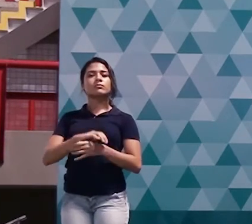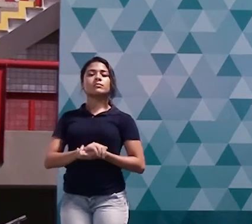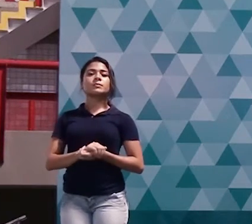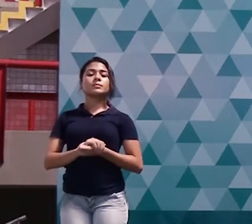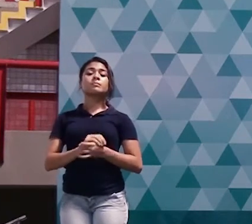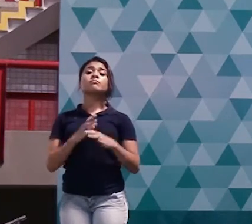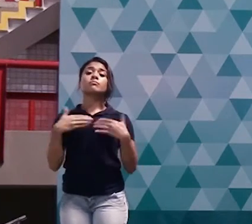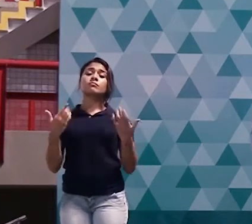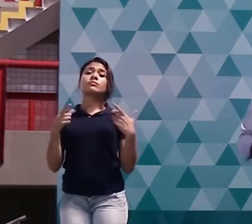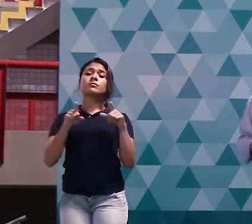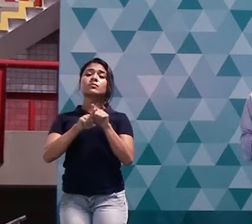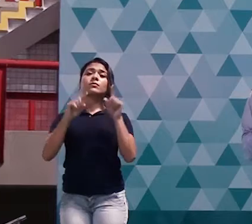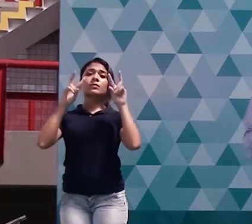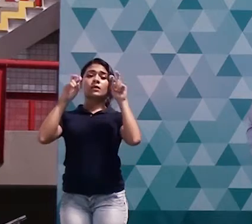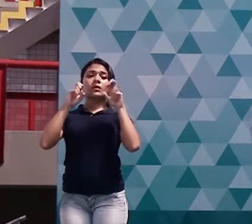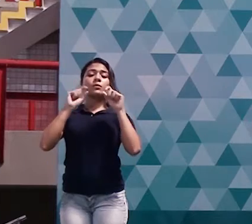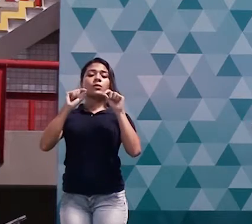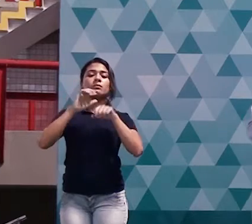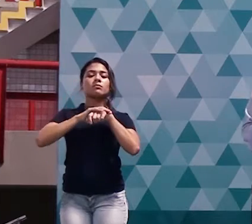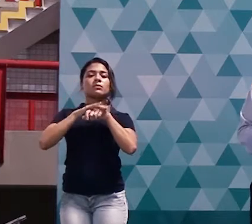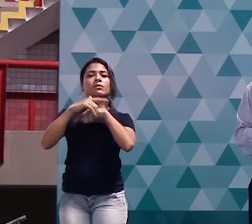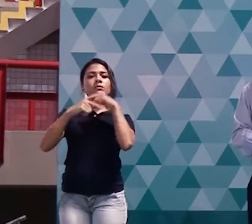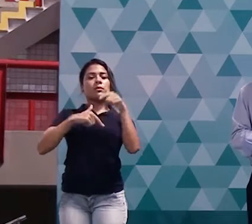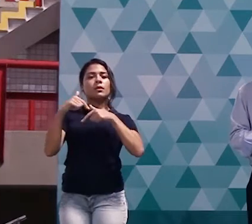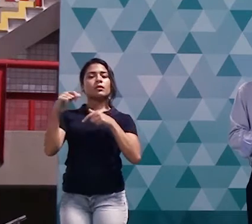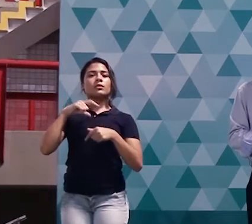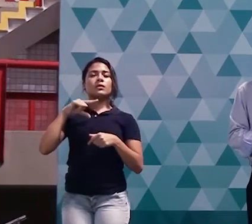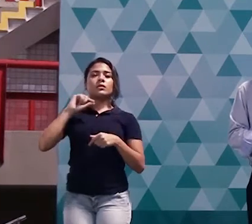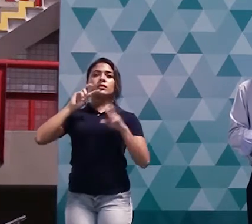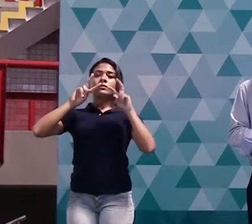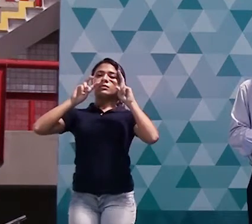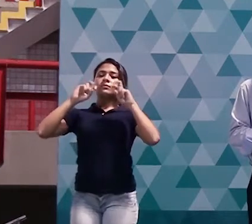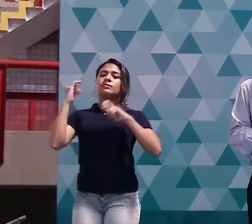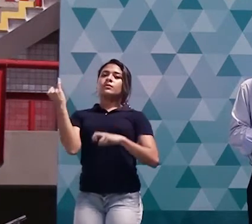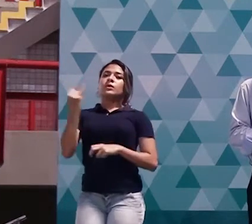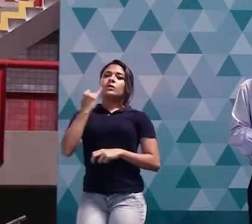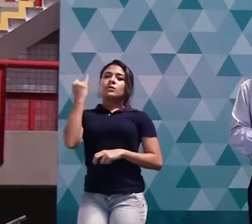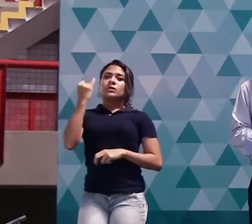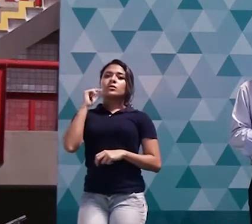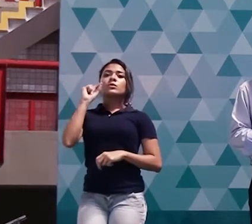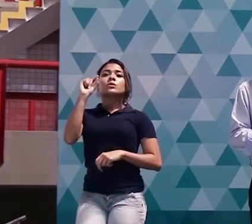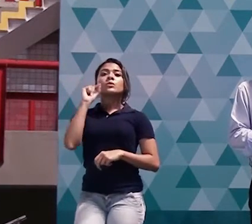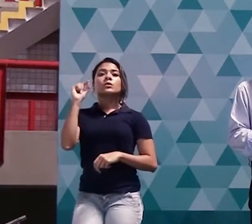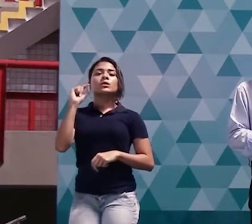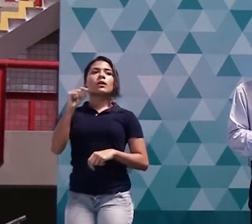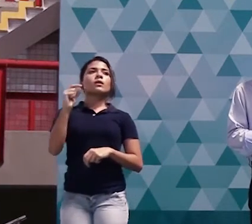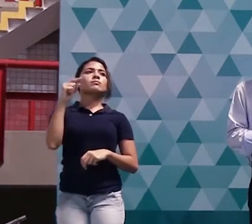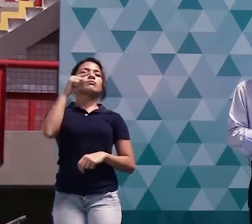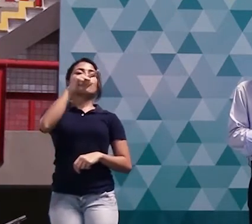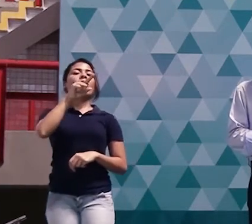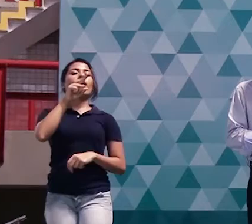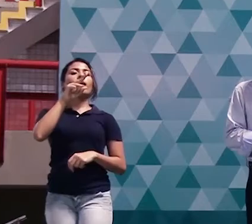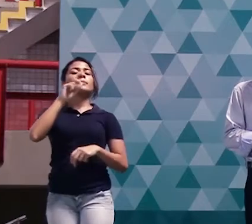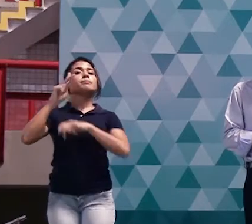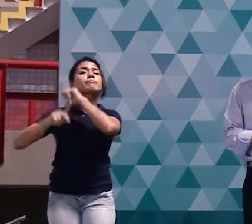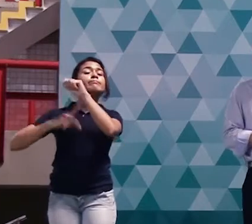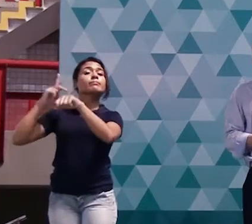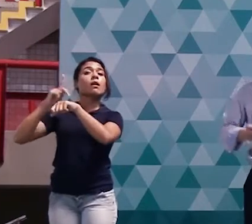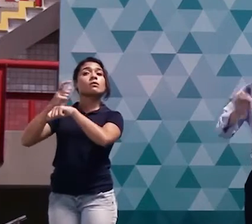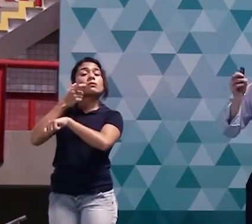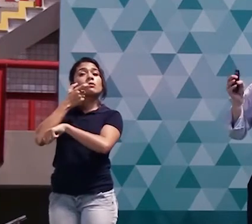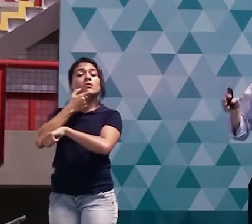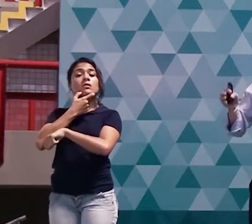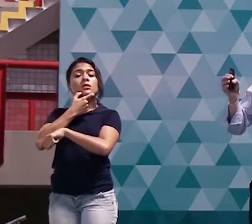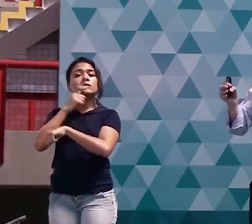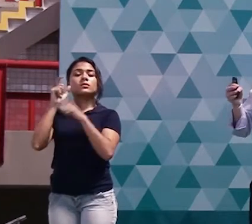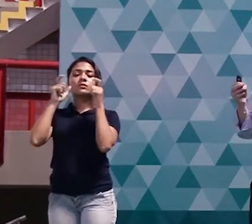nós vamos ter uma questão importante durante o Império: os interesses da Inglaterra. Lembre-se